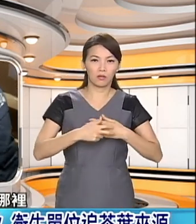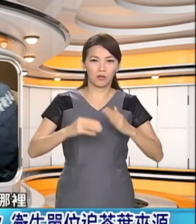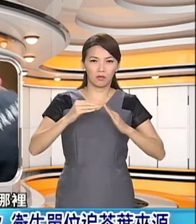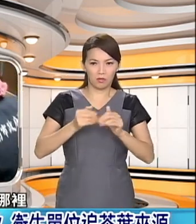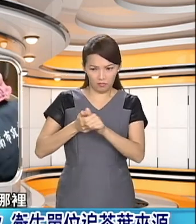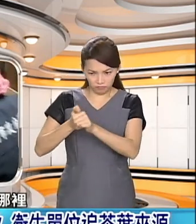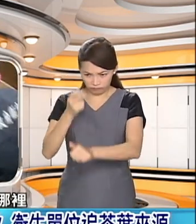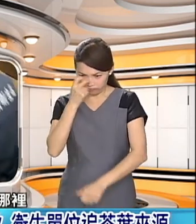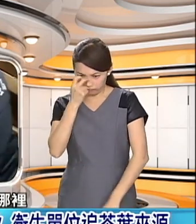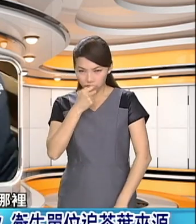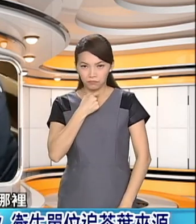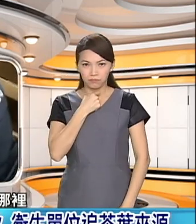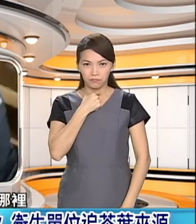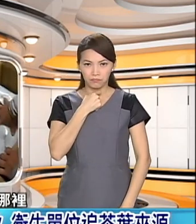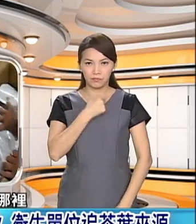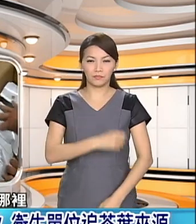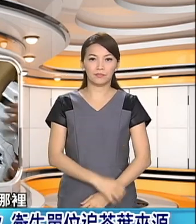题出在哪里。